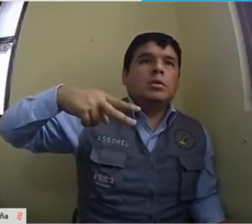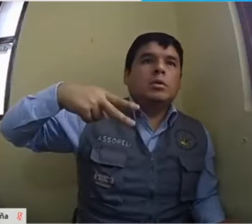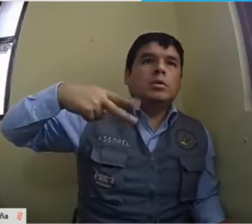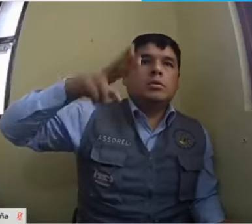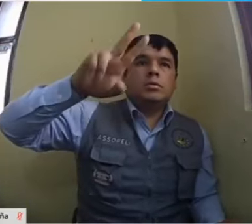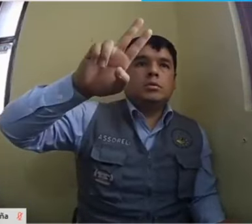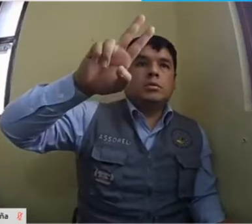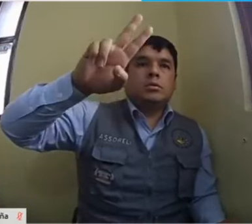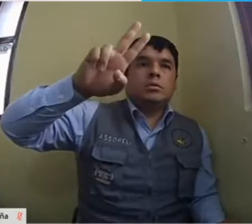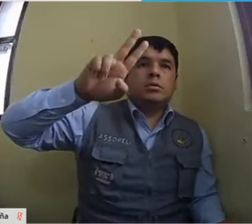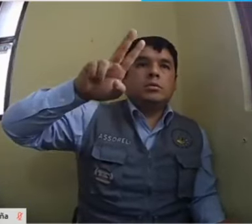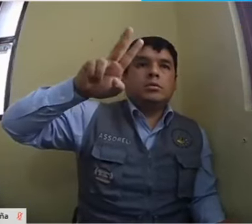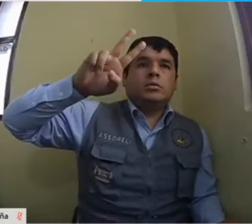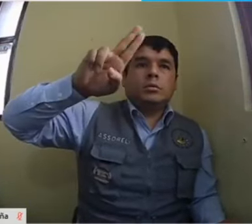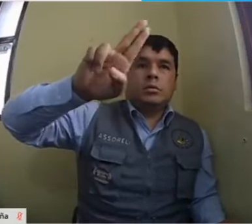Exacto, es nosotros. Con